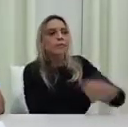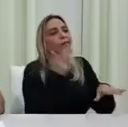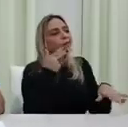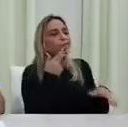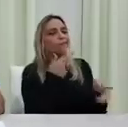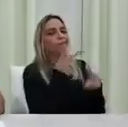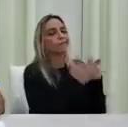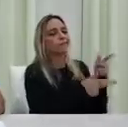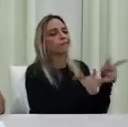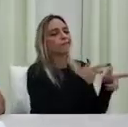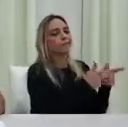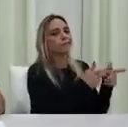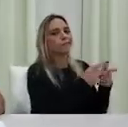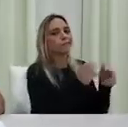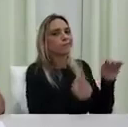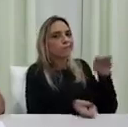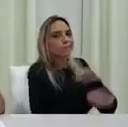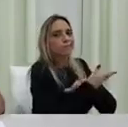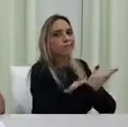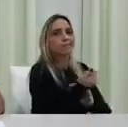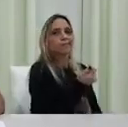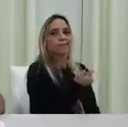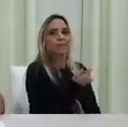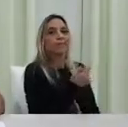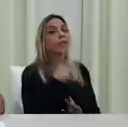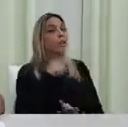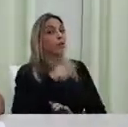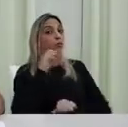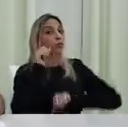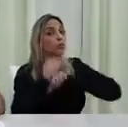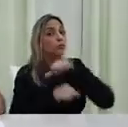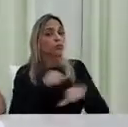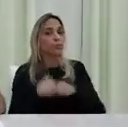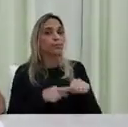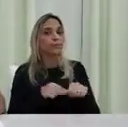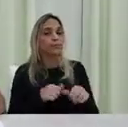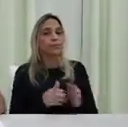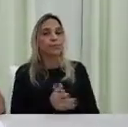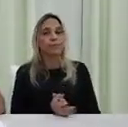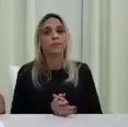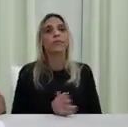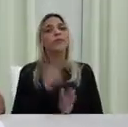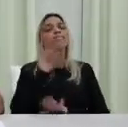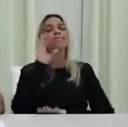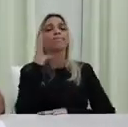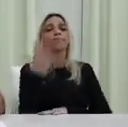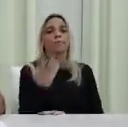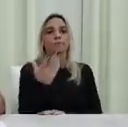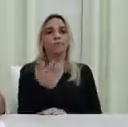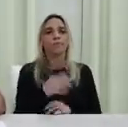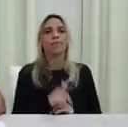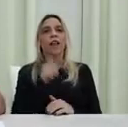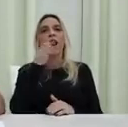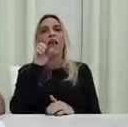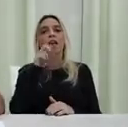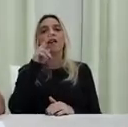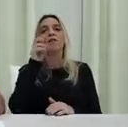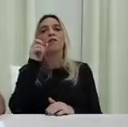um papo com o dono da terra. Isso mudou. Então, entendido, resolvido. Lei